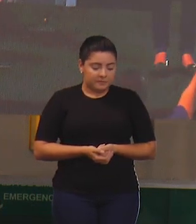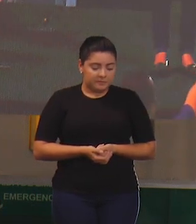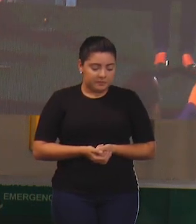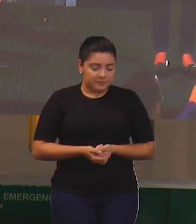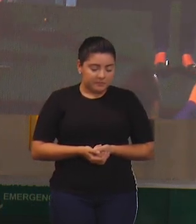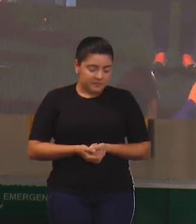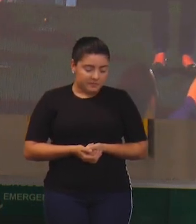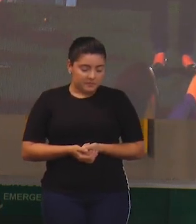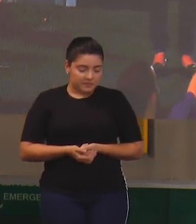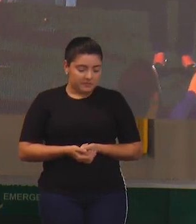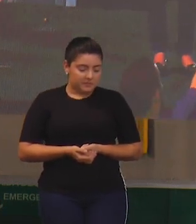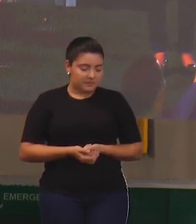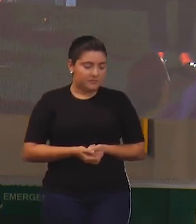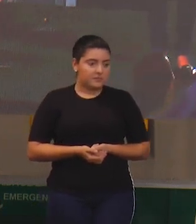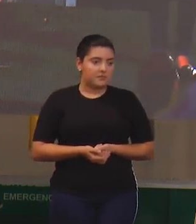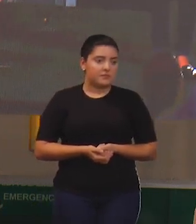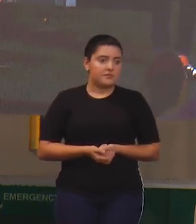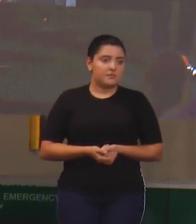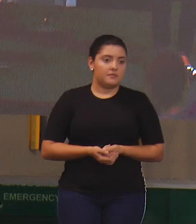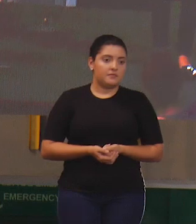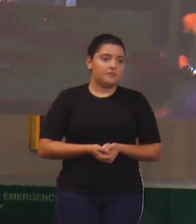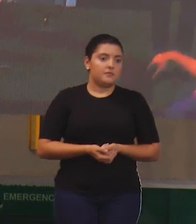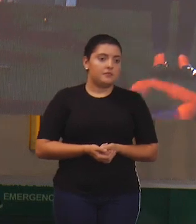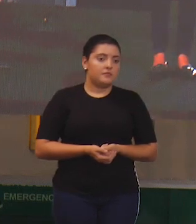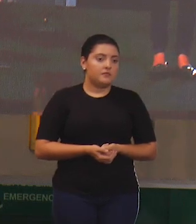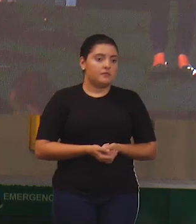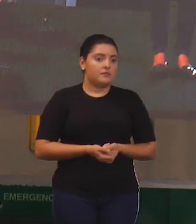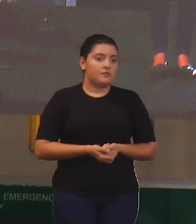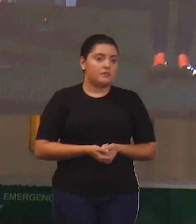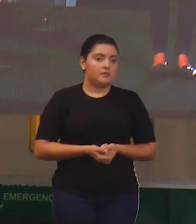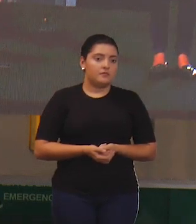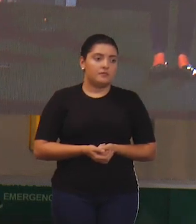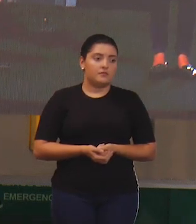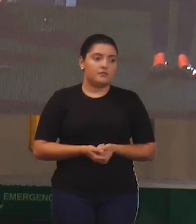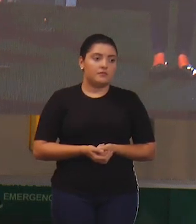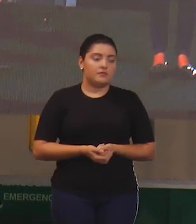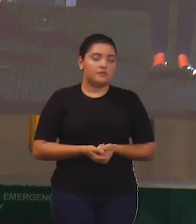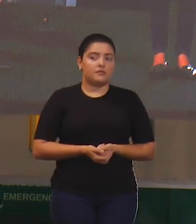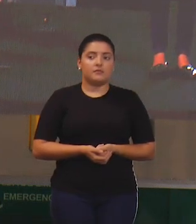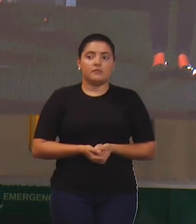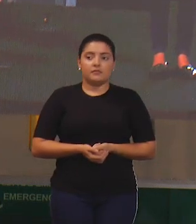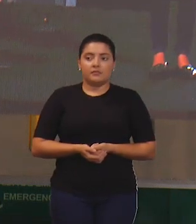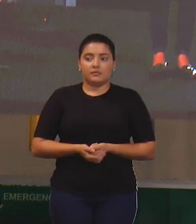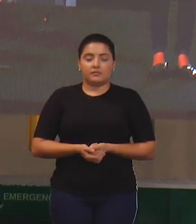Depois, espera na saída, Dayana. Isso aqui depois eu vejo.